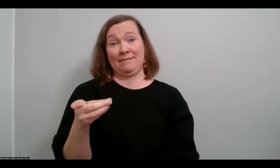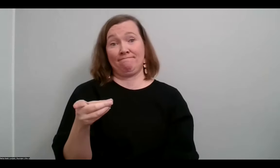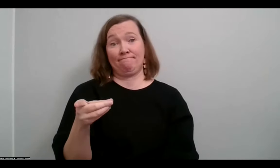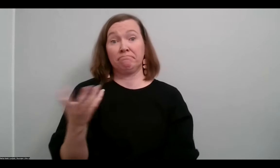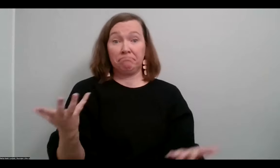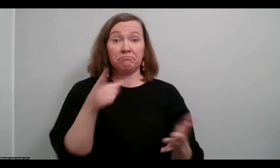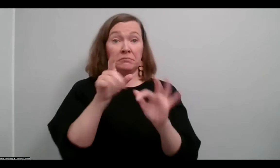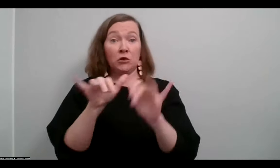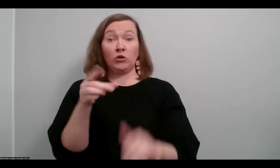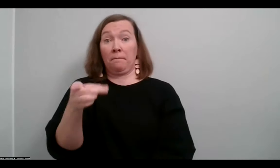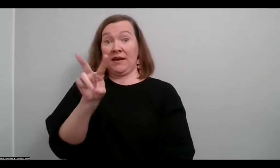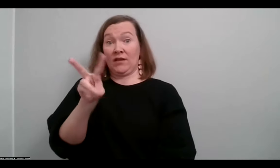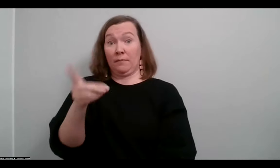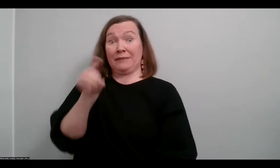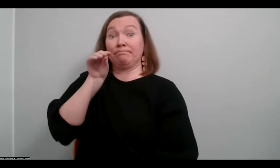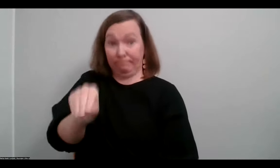lyhyemmin PVP.